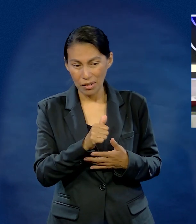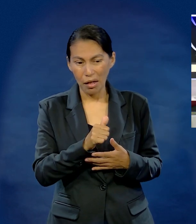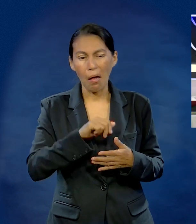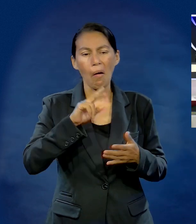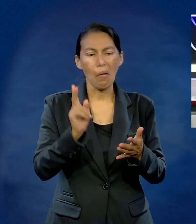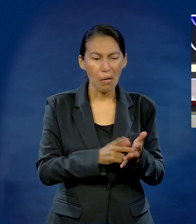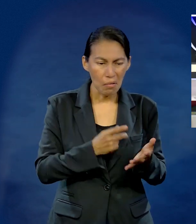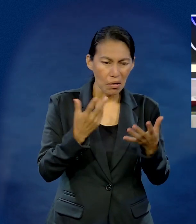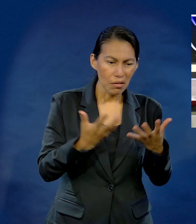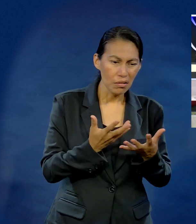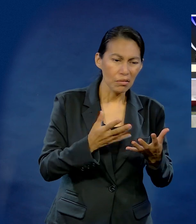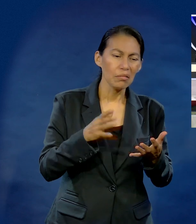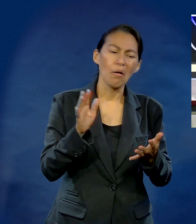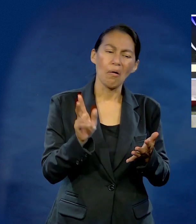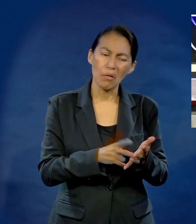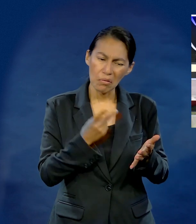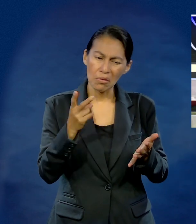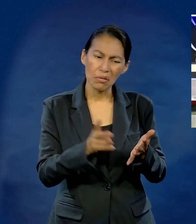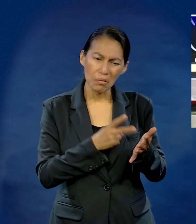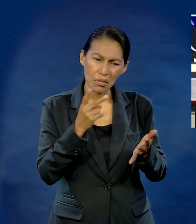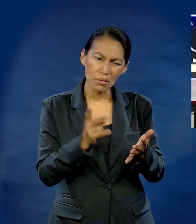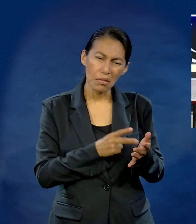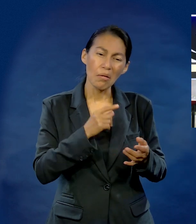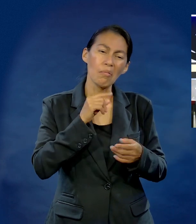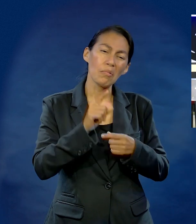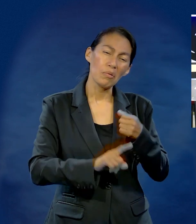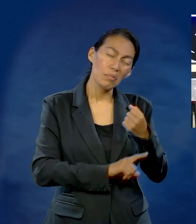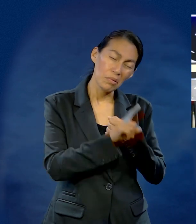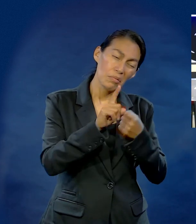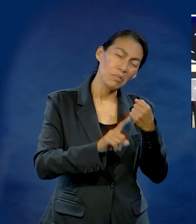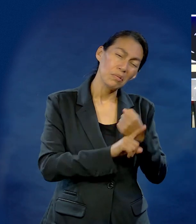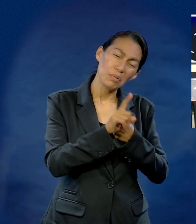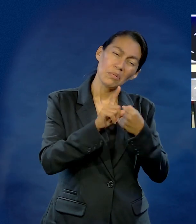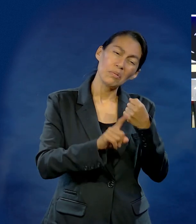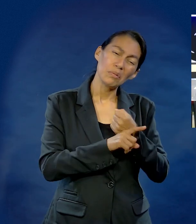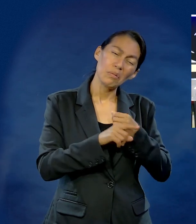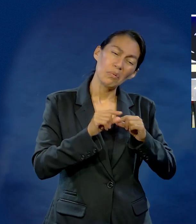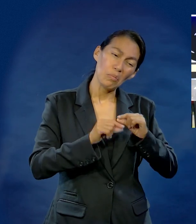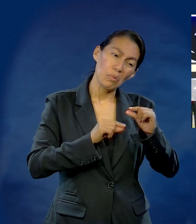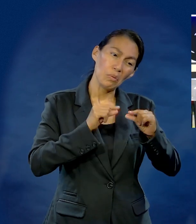diles que eres mi hermana otra vez. Oye, pero es que, ándale.